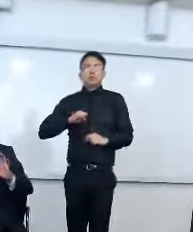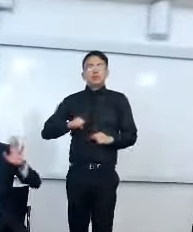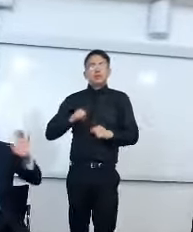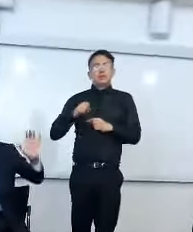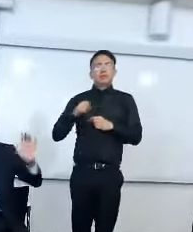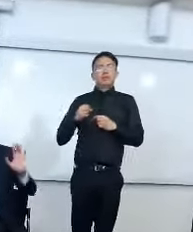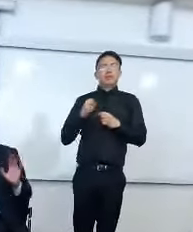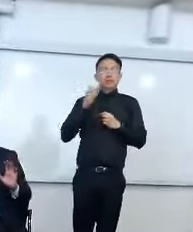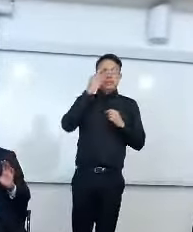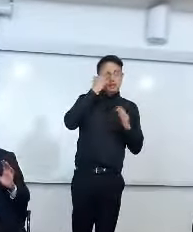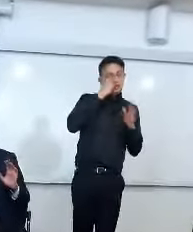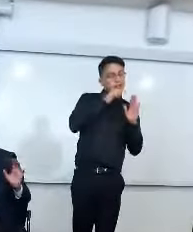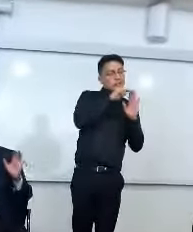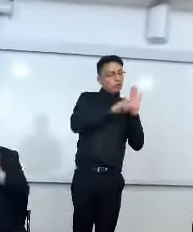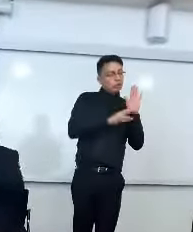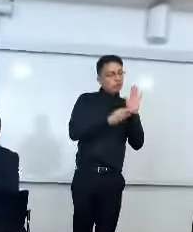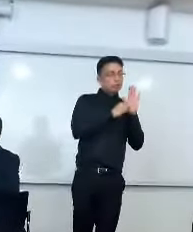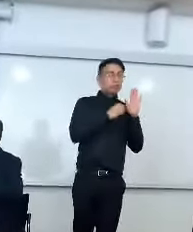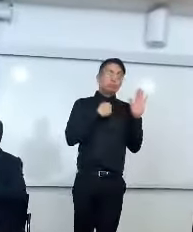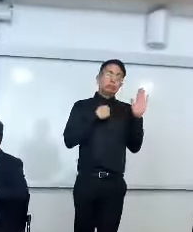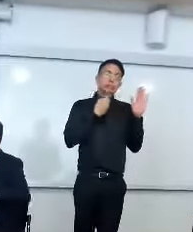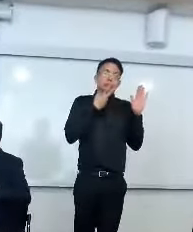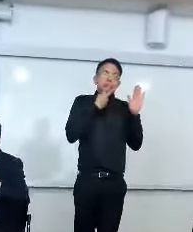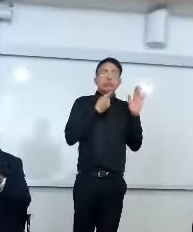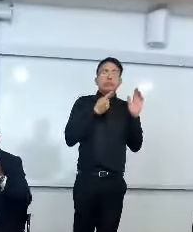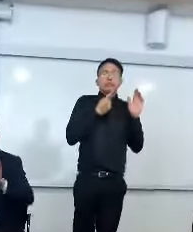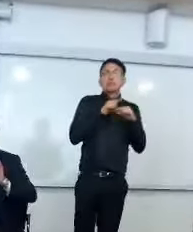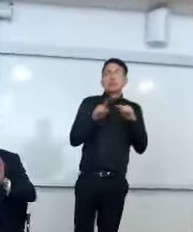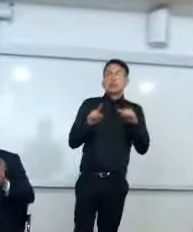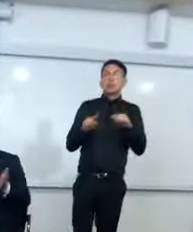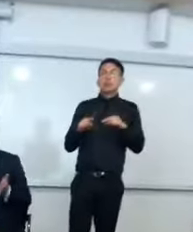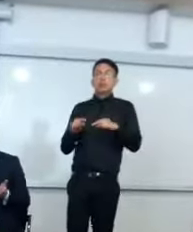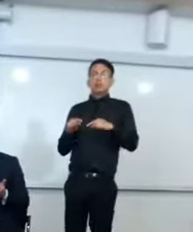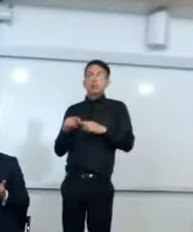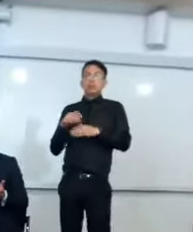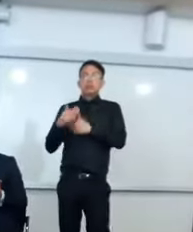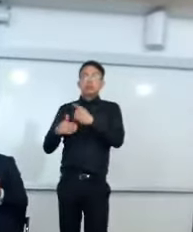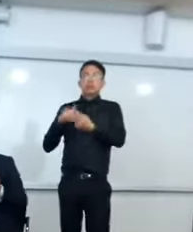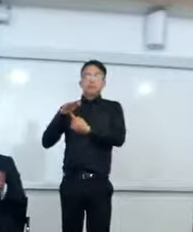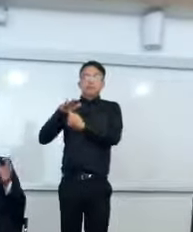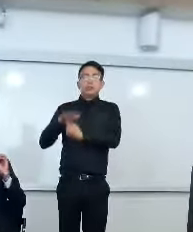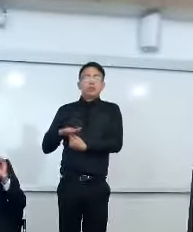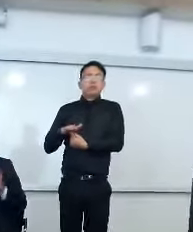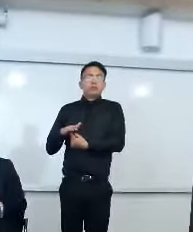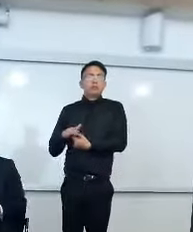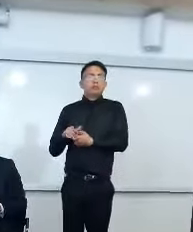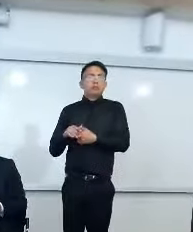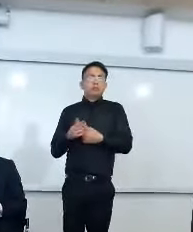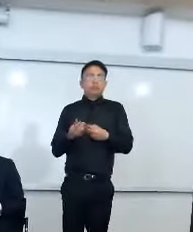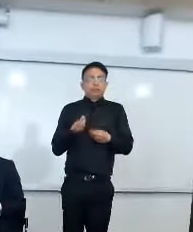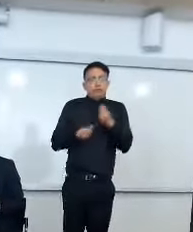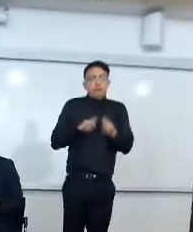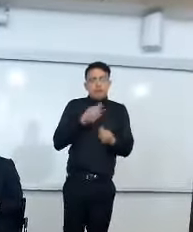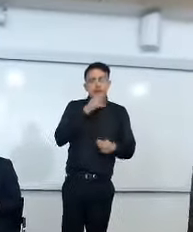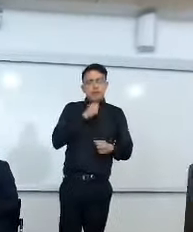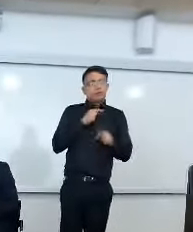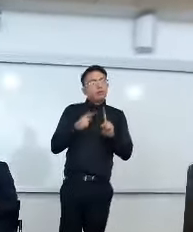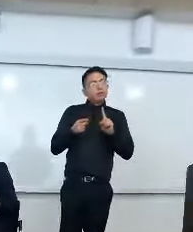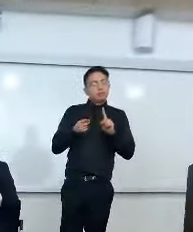inaplicada pues puede quedar muy bonita en el papel, pero si se siguen vulnerando derechos, pues nada hacemos, ¿no? Entonces vemos que viene todo un plan